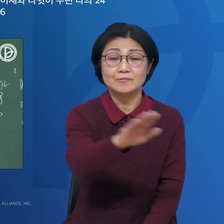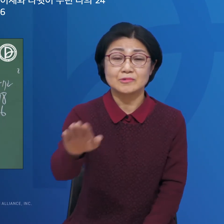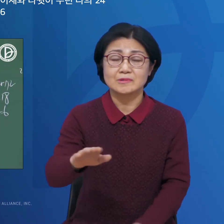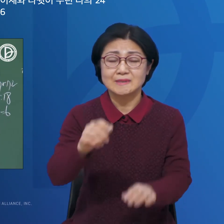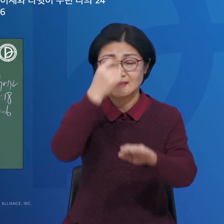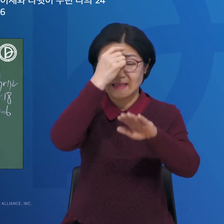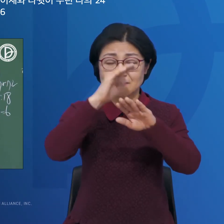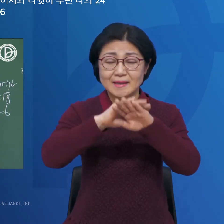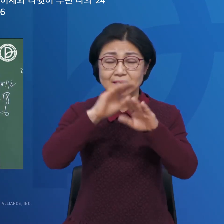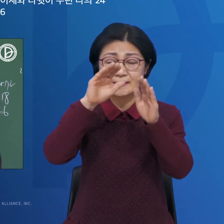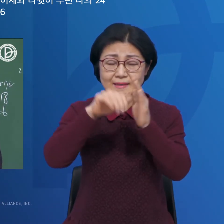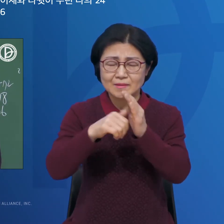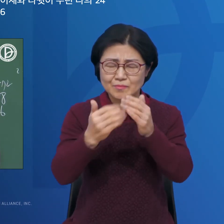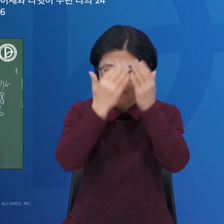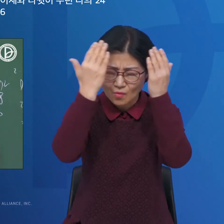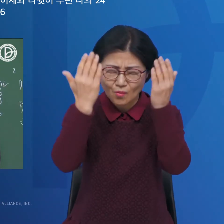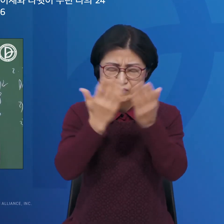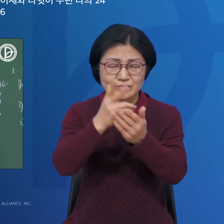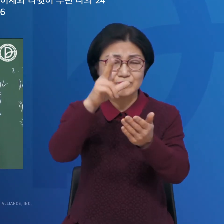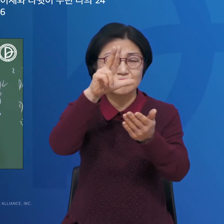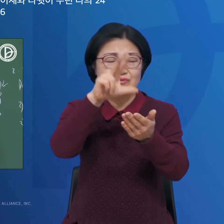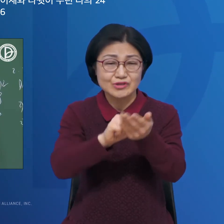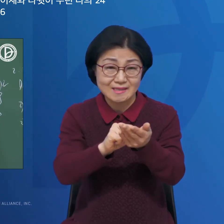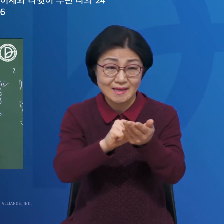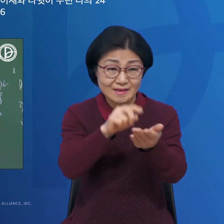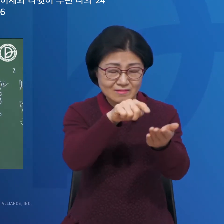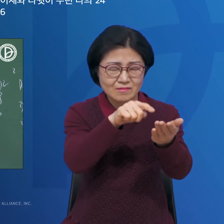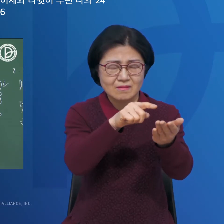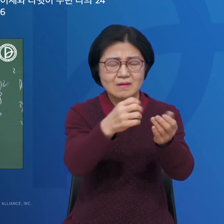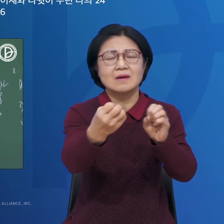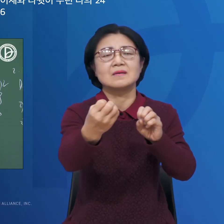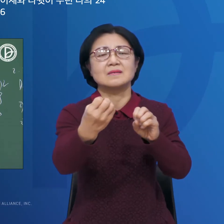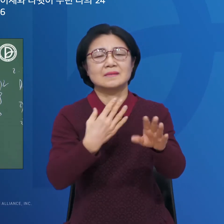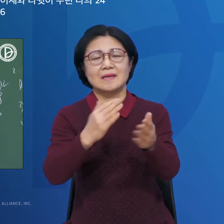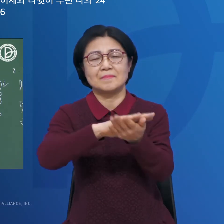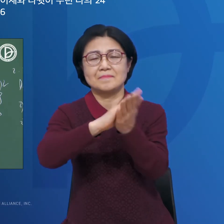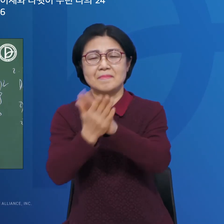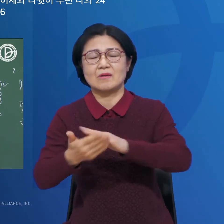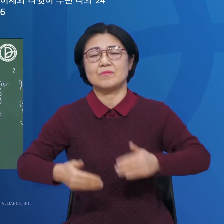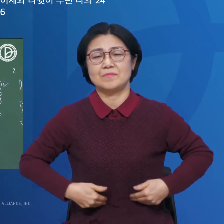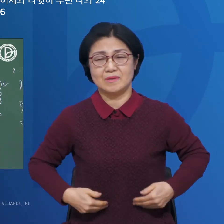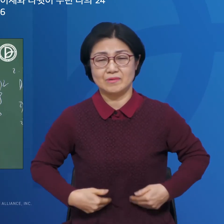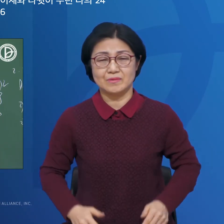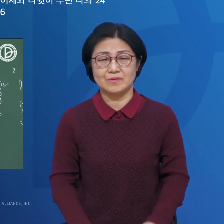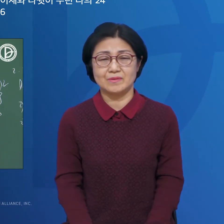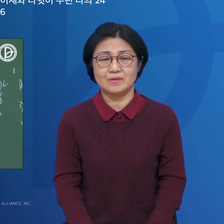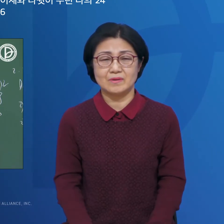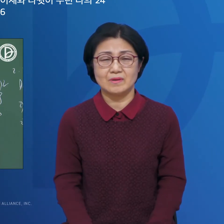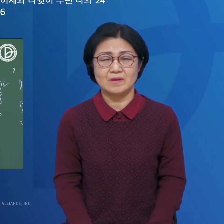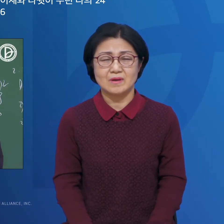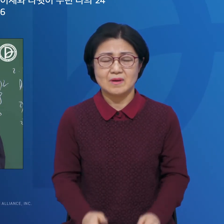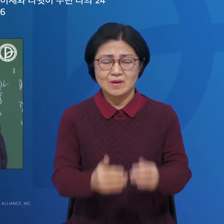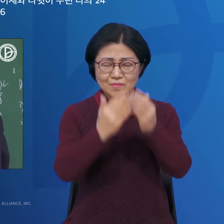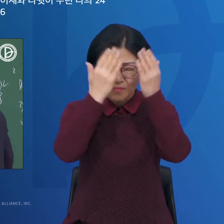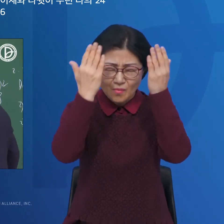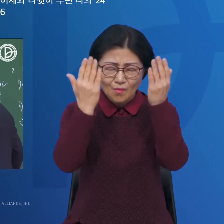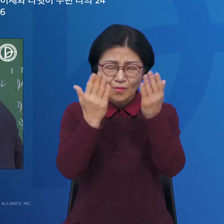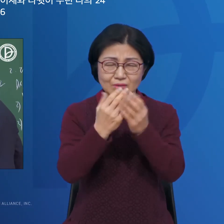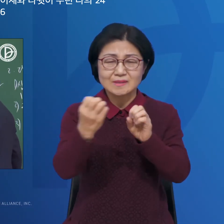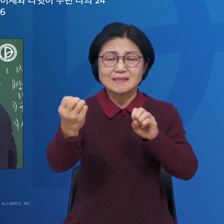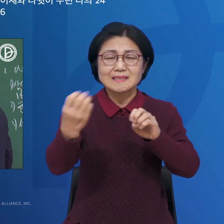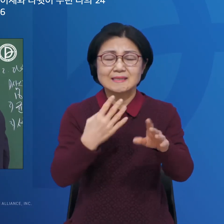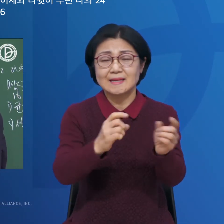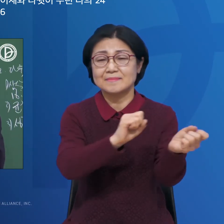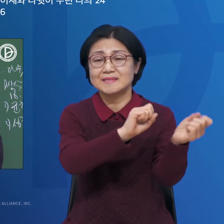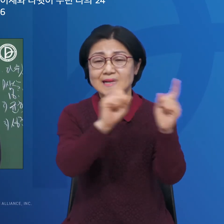you have to take all your problems and take it as your evidences. 모든 현장 살리는 24로 And then take it as a 24 to